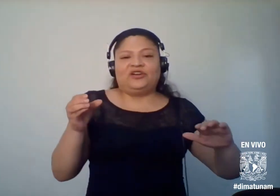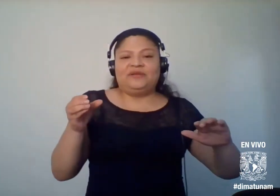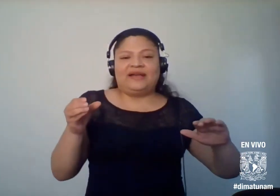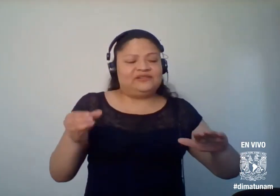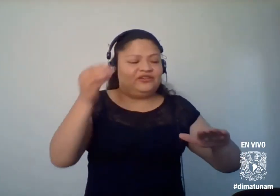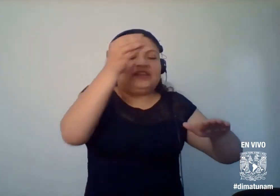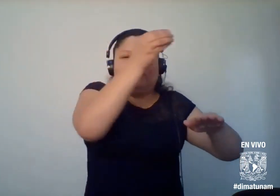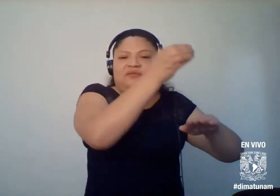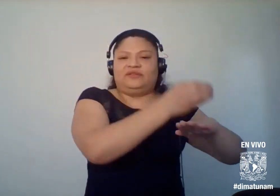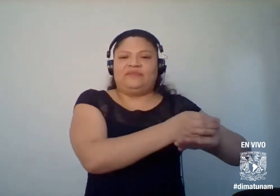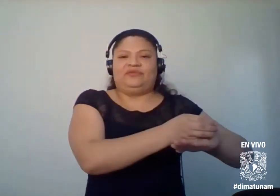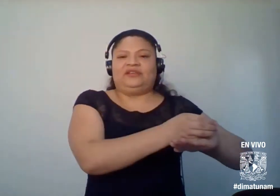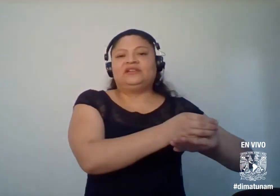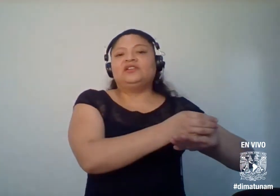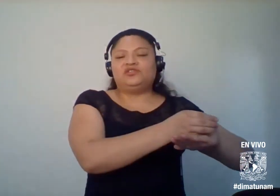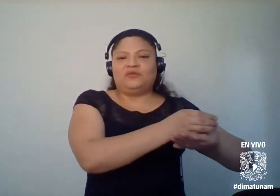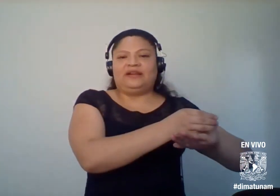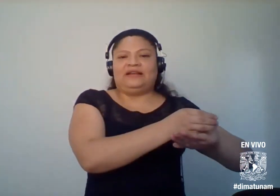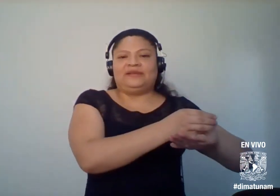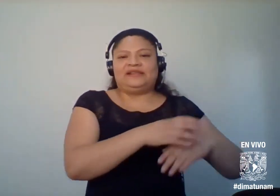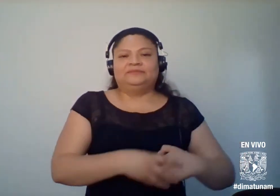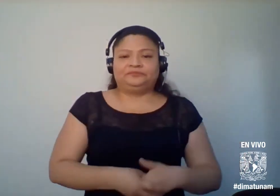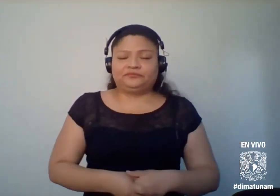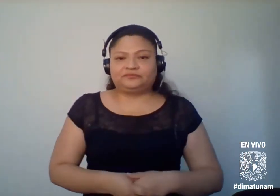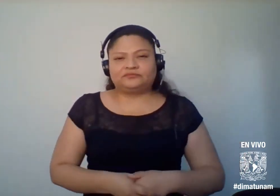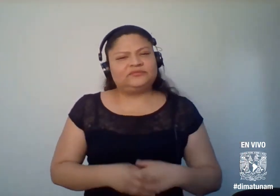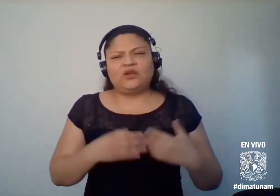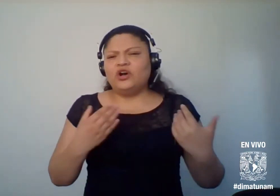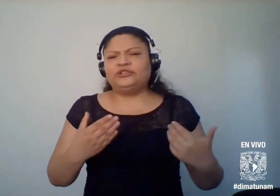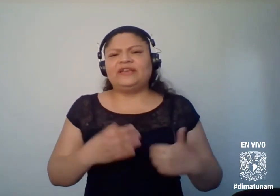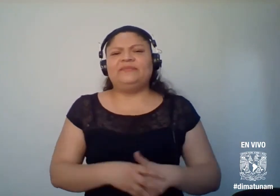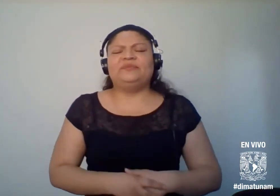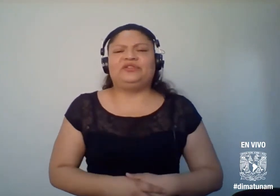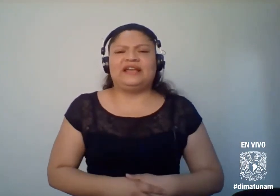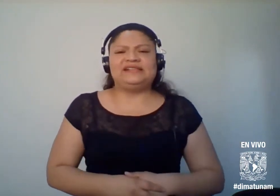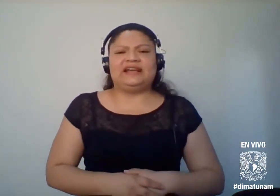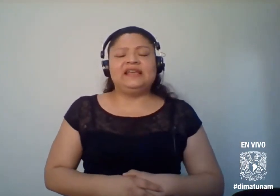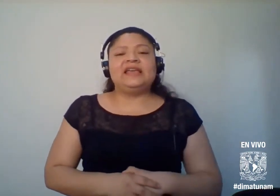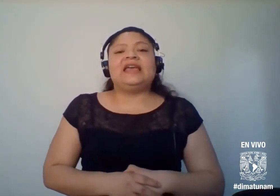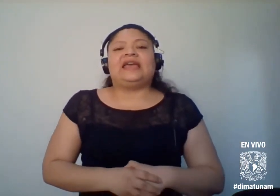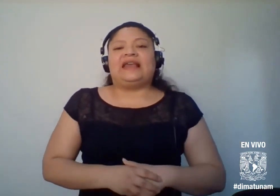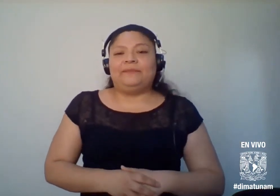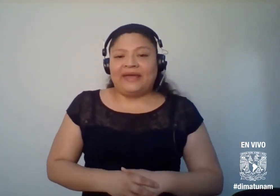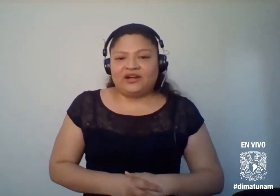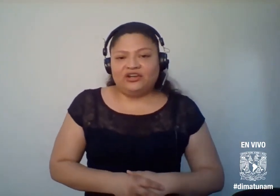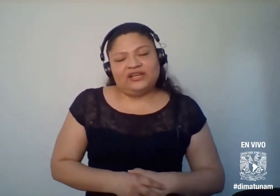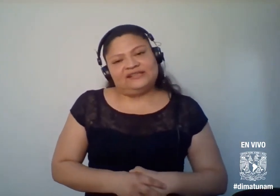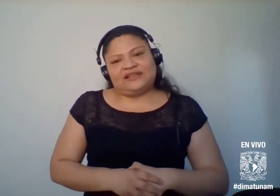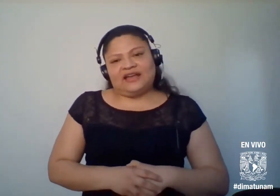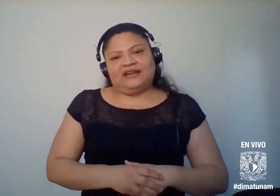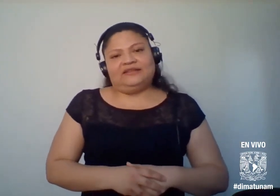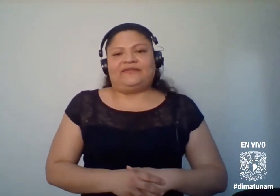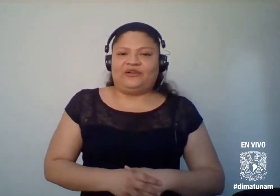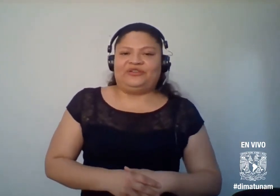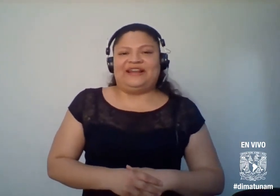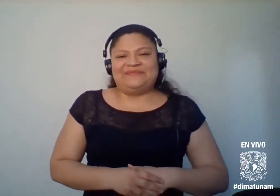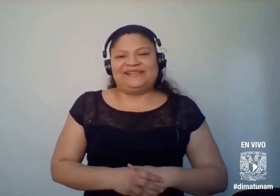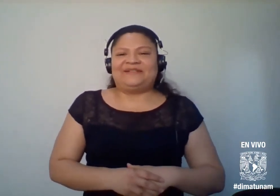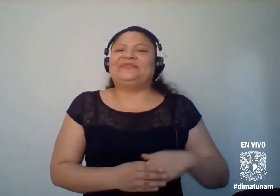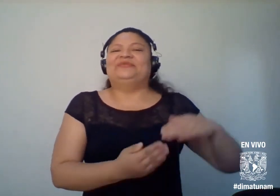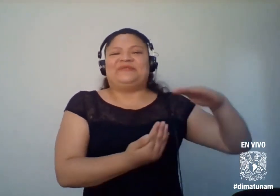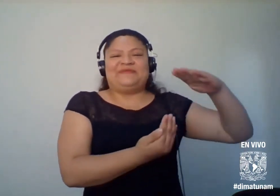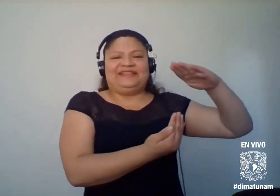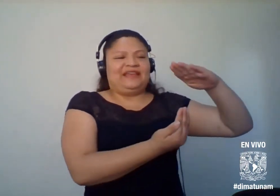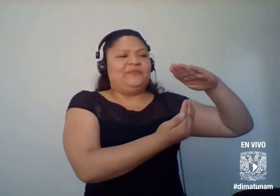ya tengo mi vaso y lo voy a poner sobre la mesa. Otro ejemplo podría ser, el perro está debajo de la